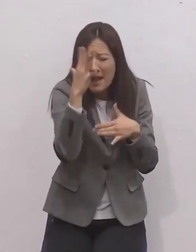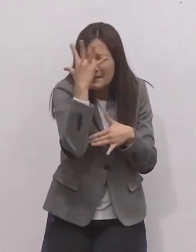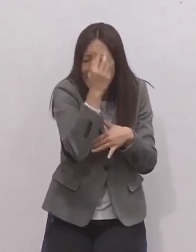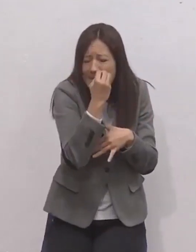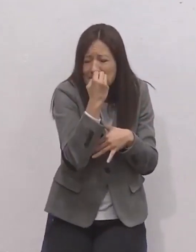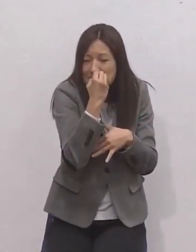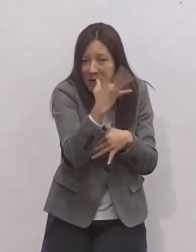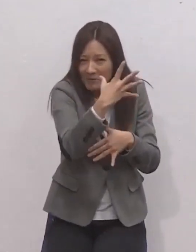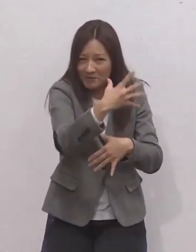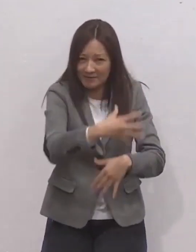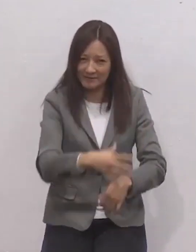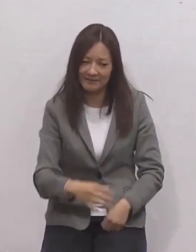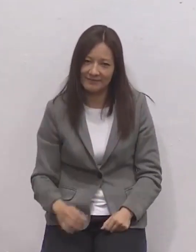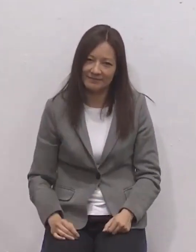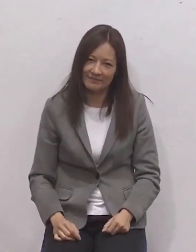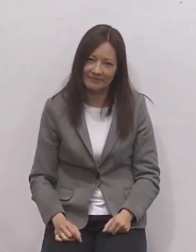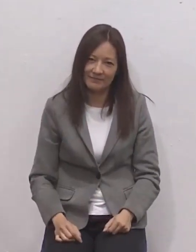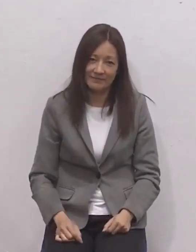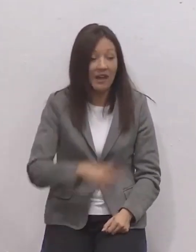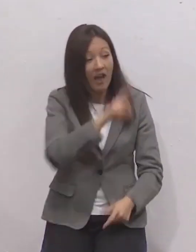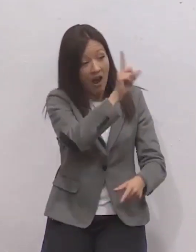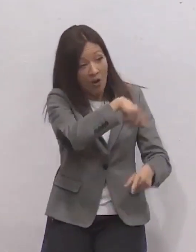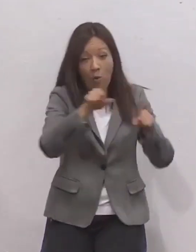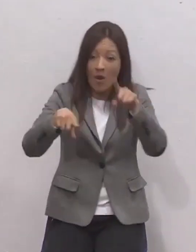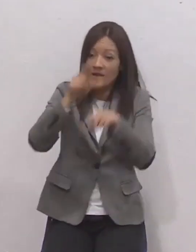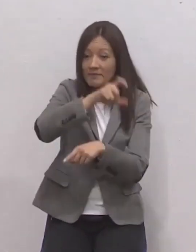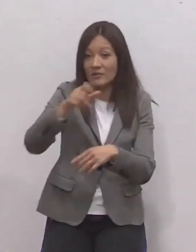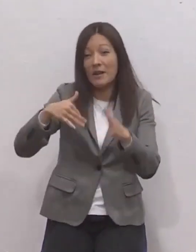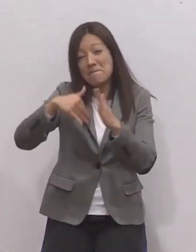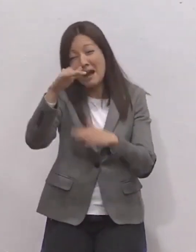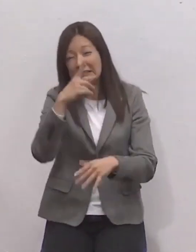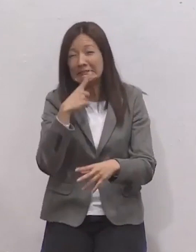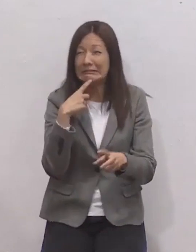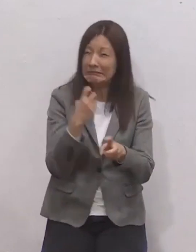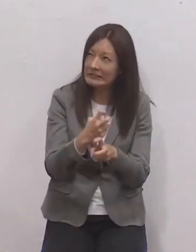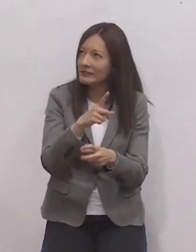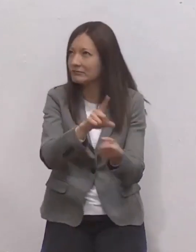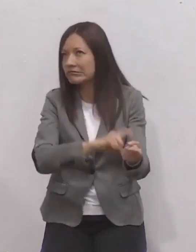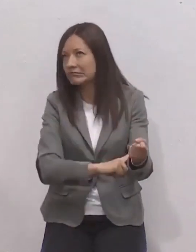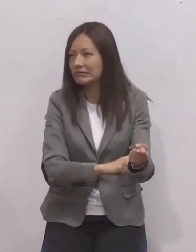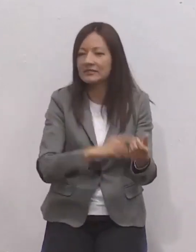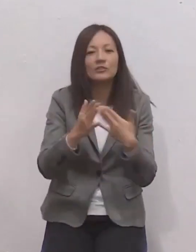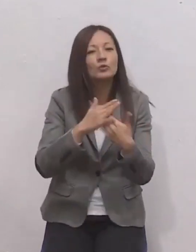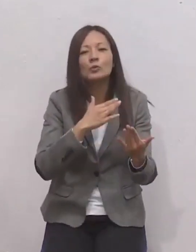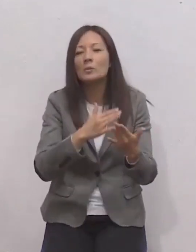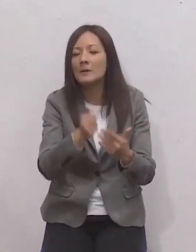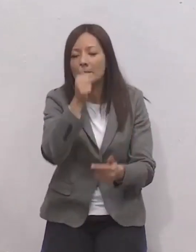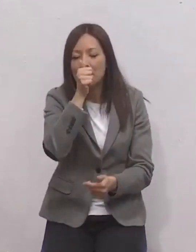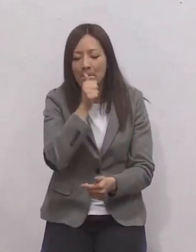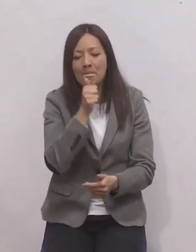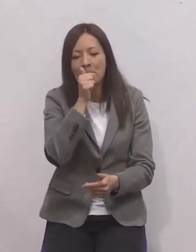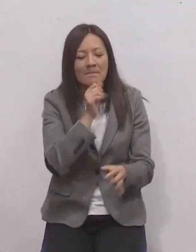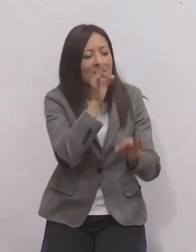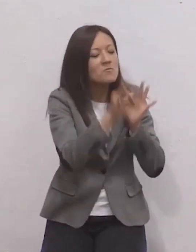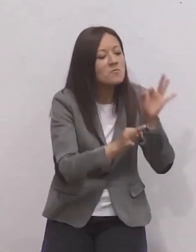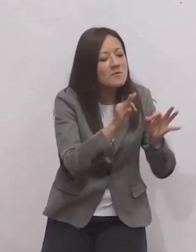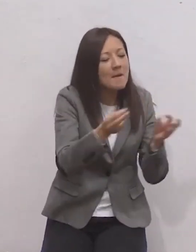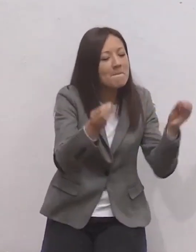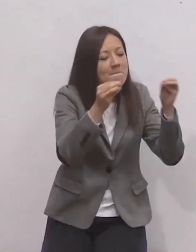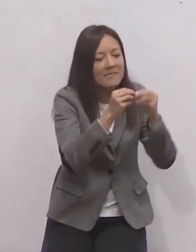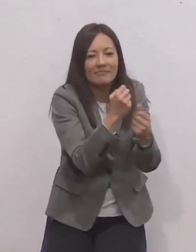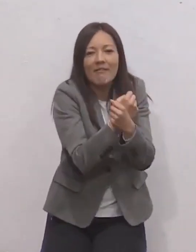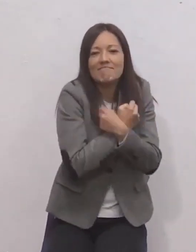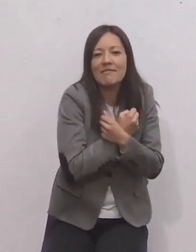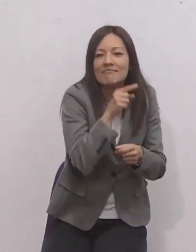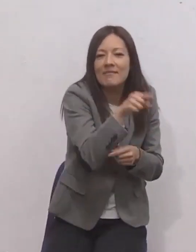más difíciles toca soportarlos más, quererlos más y cuidarlos más. Pero también tenemos